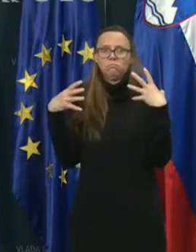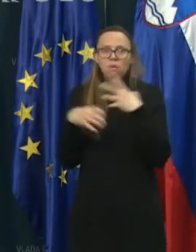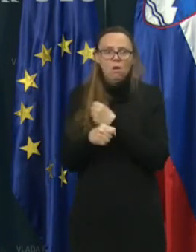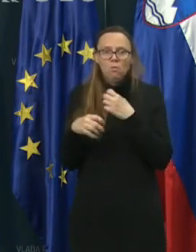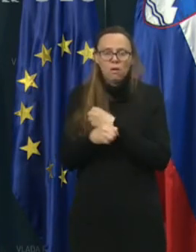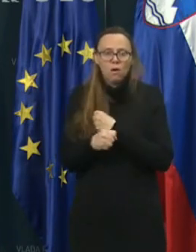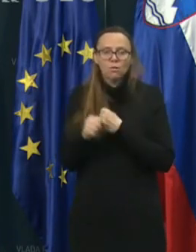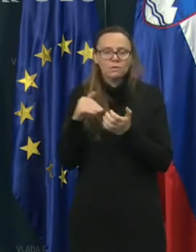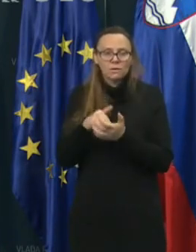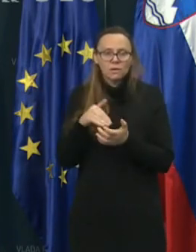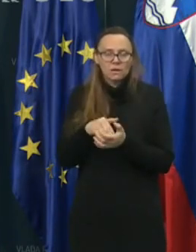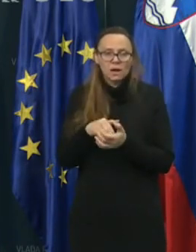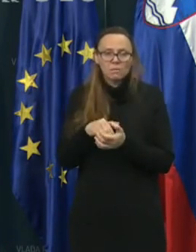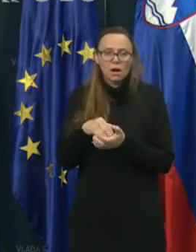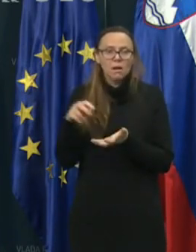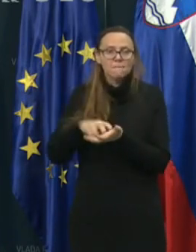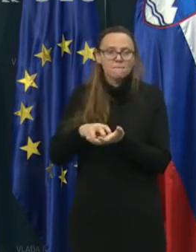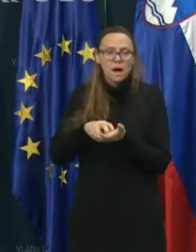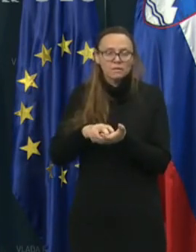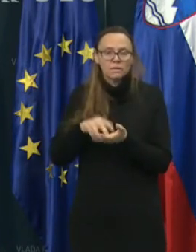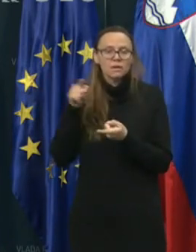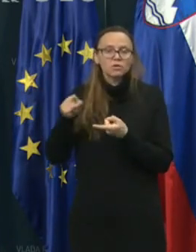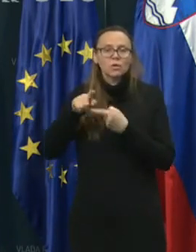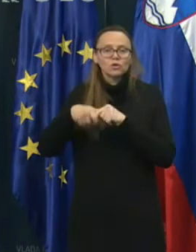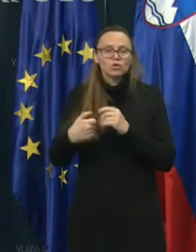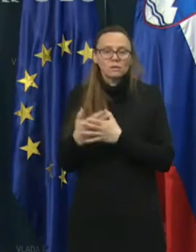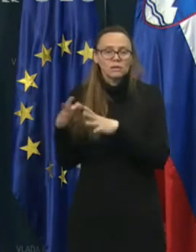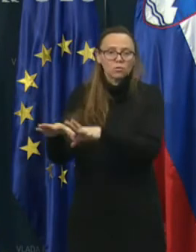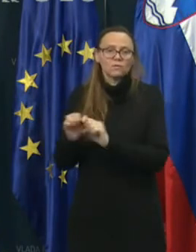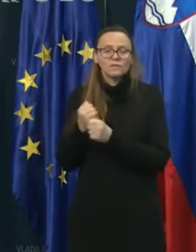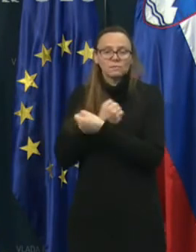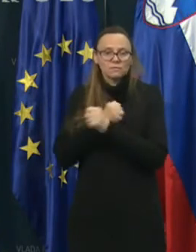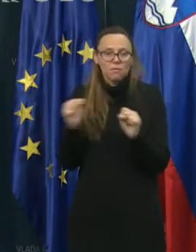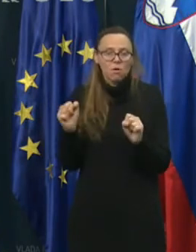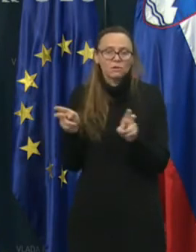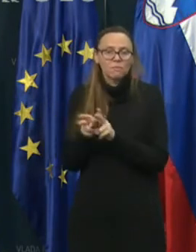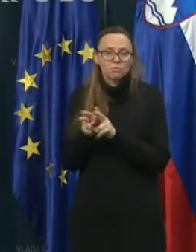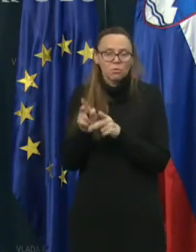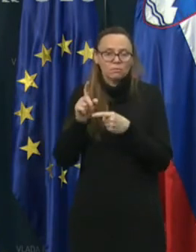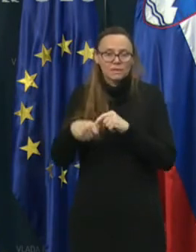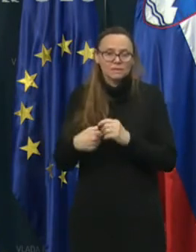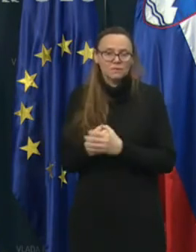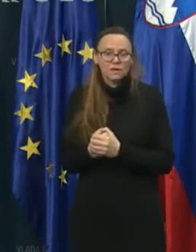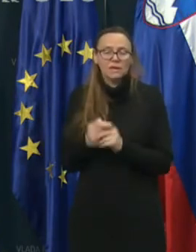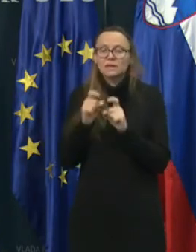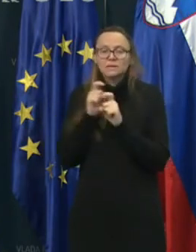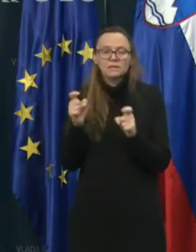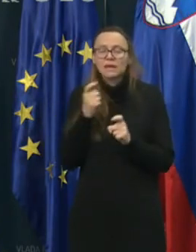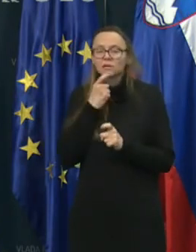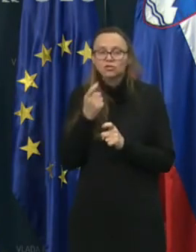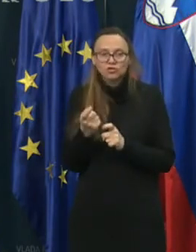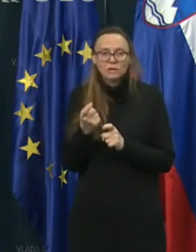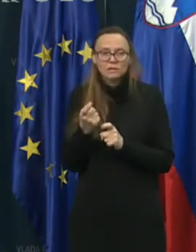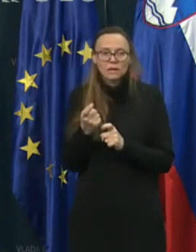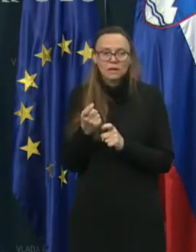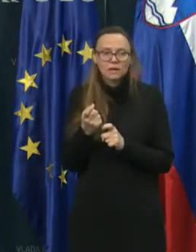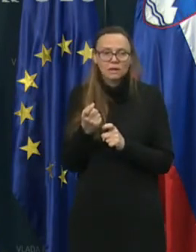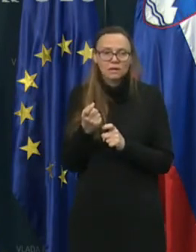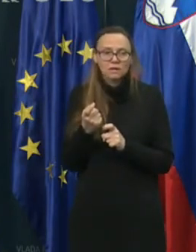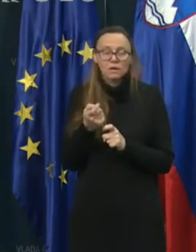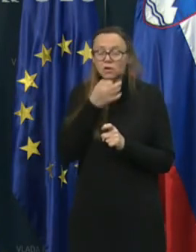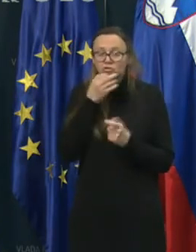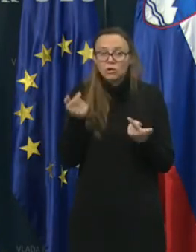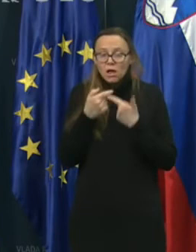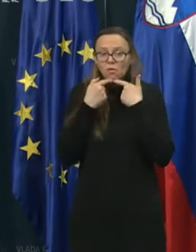se ga je treba bati, je to en inštrument za odvzem svobode in podobne stvari, zaradi česar se, če